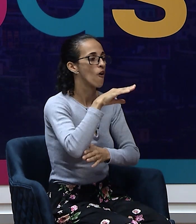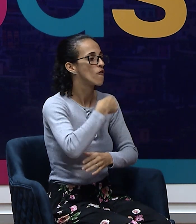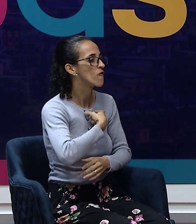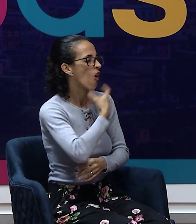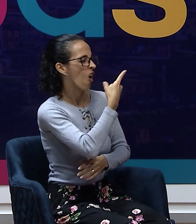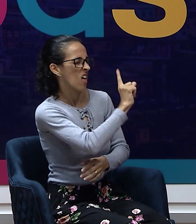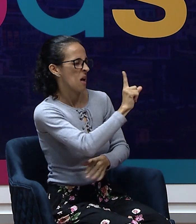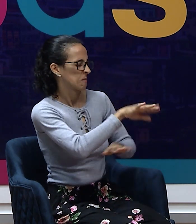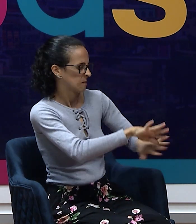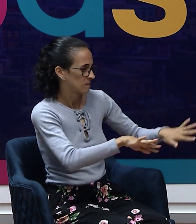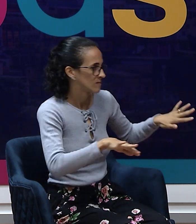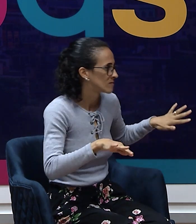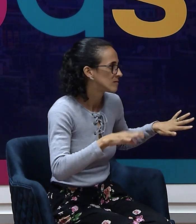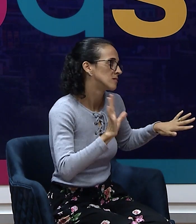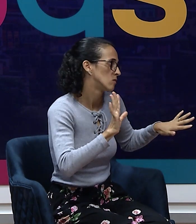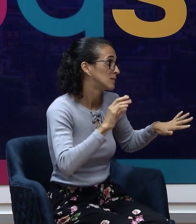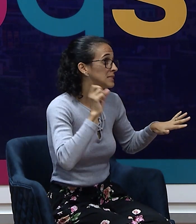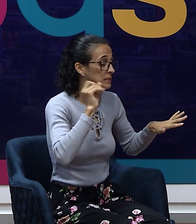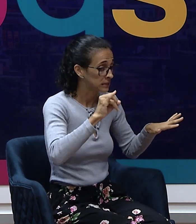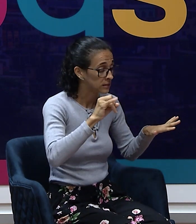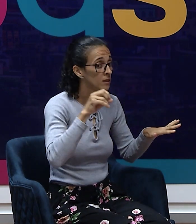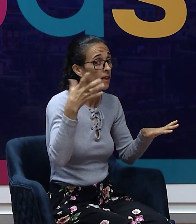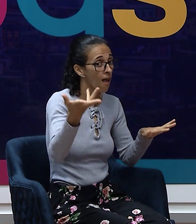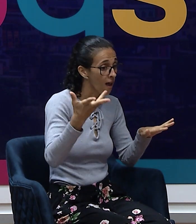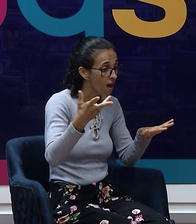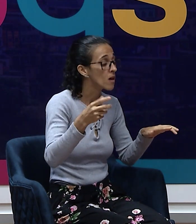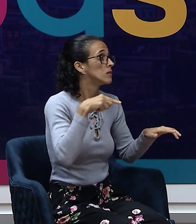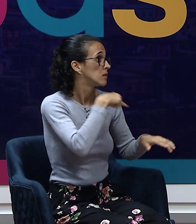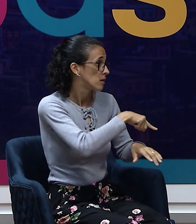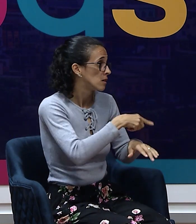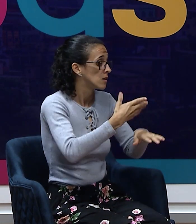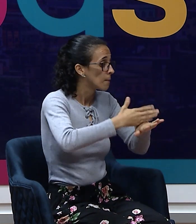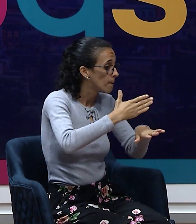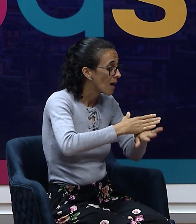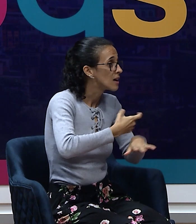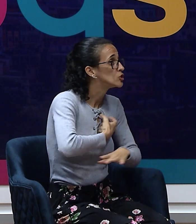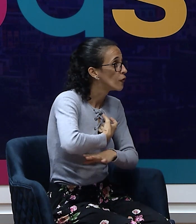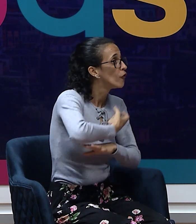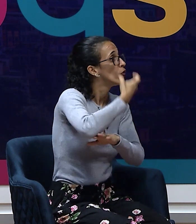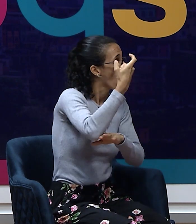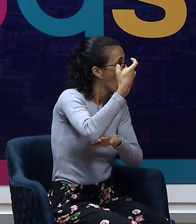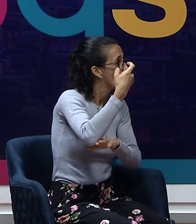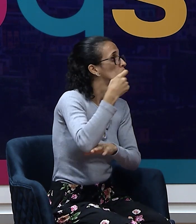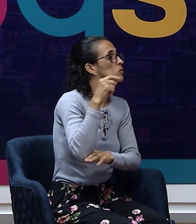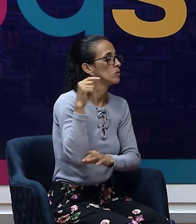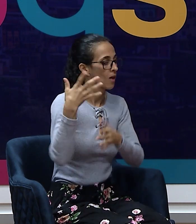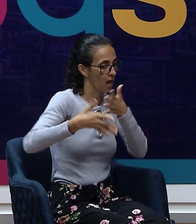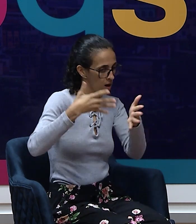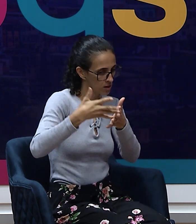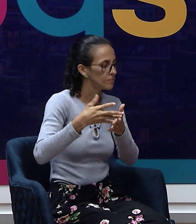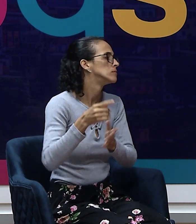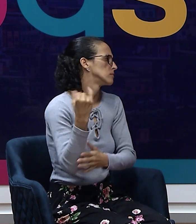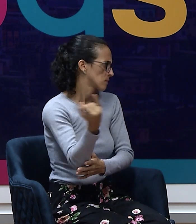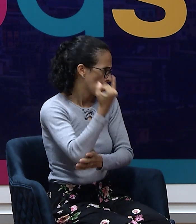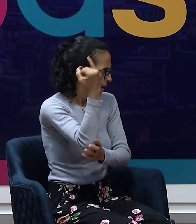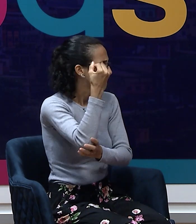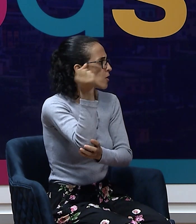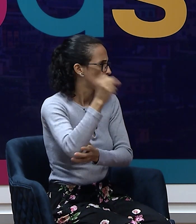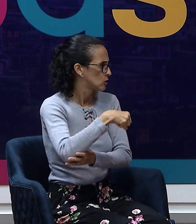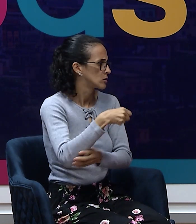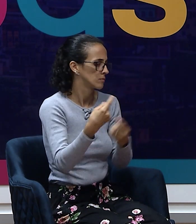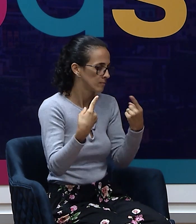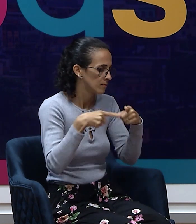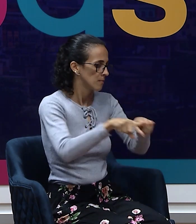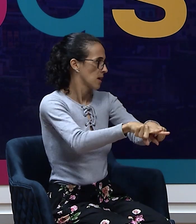junto. Agora, a voz, eu vou anular a minha voz e vou colocar a Libras? Não, isso junto é importante. E a